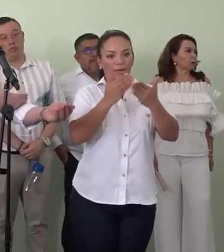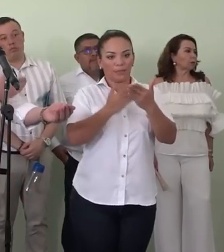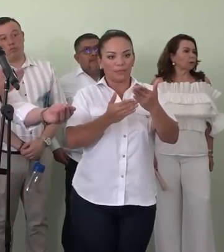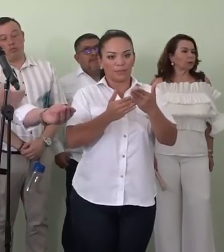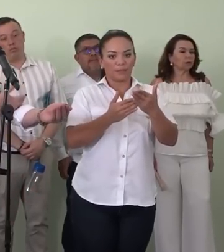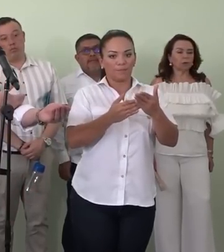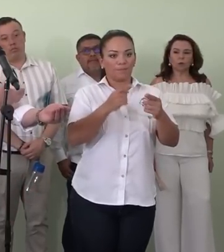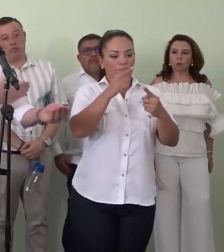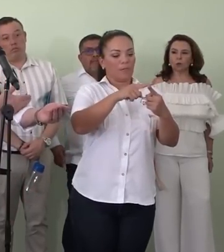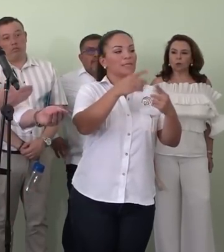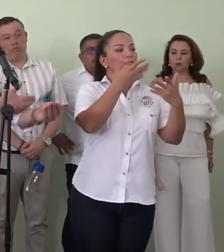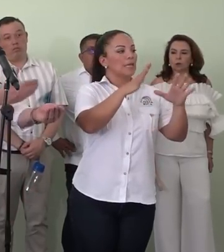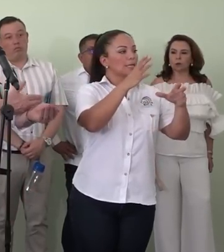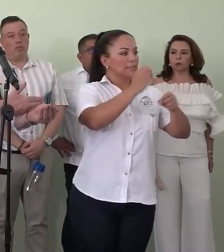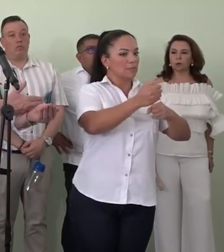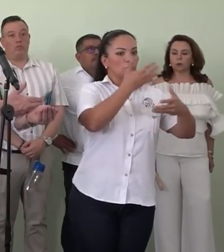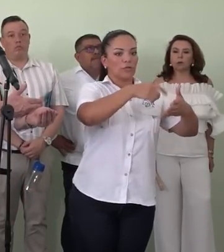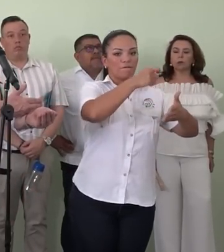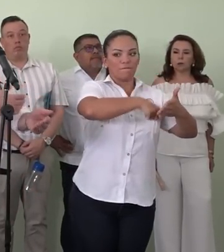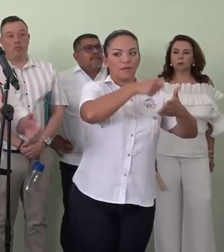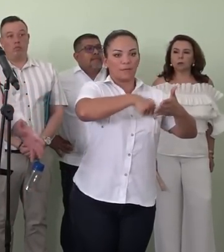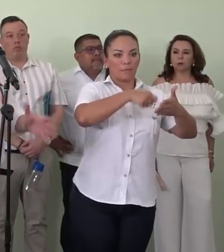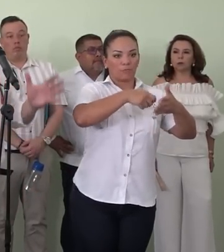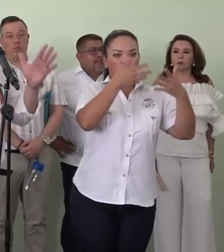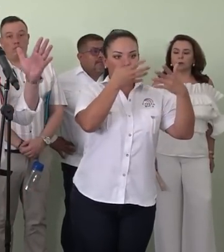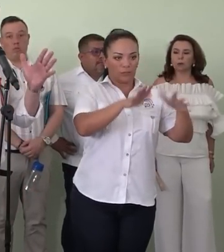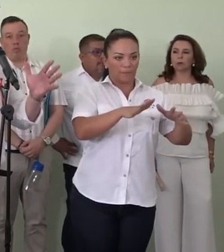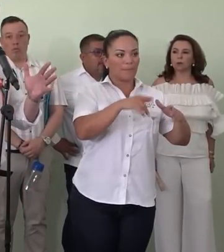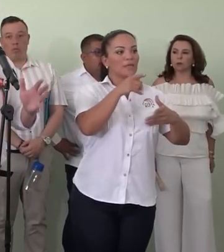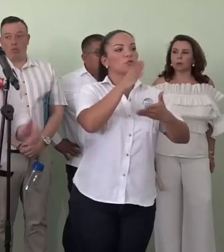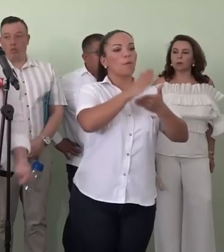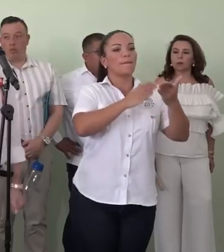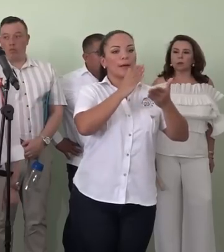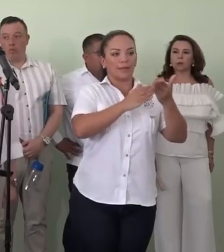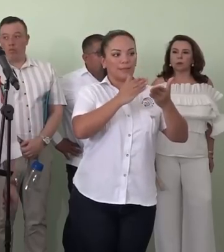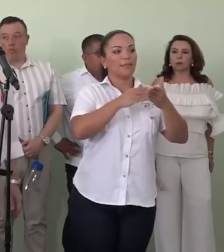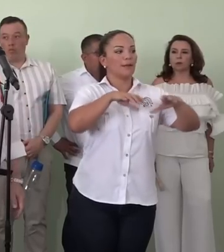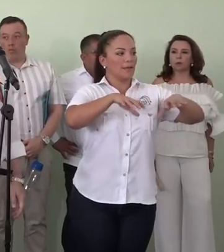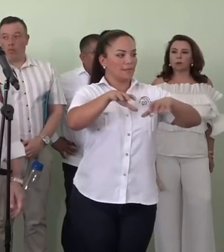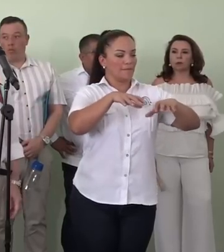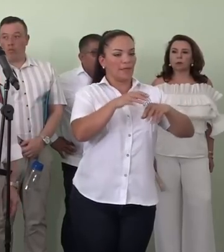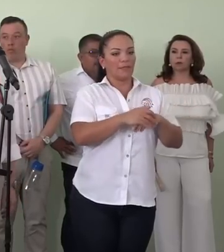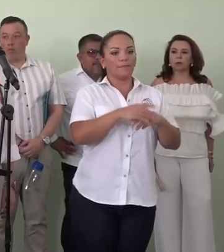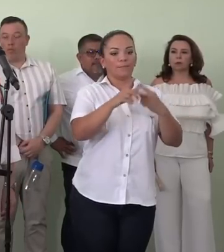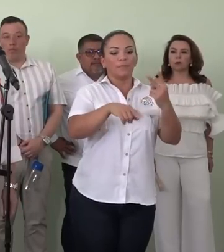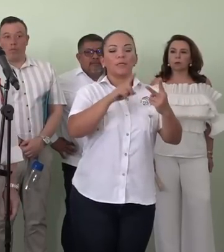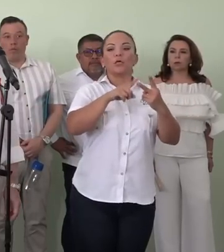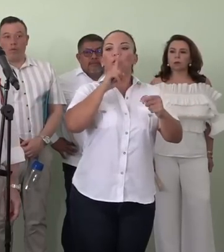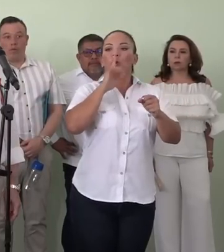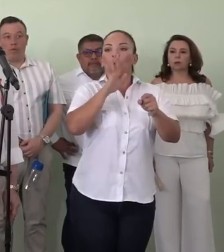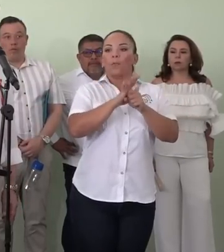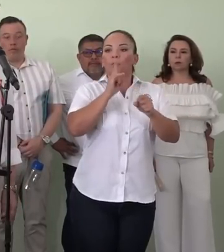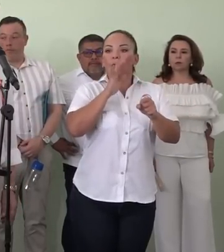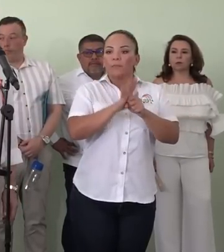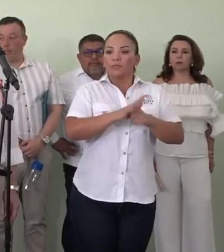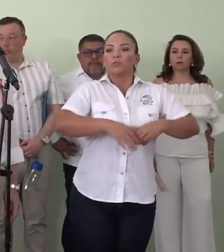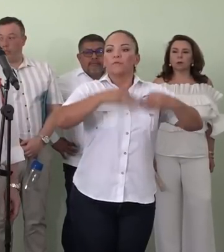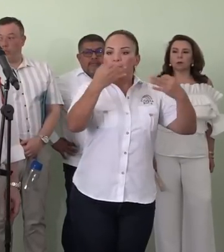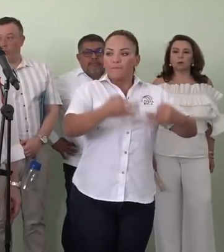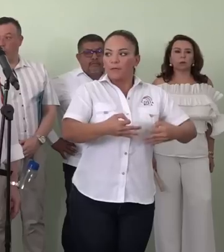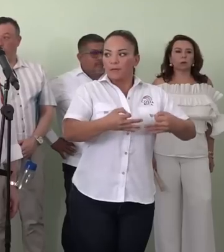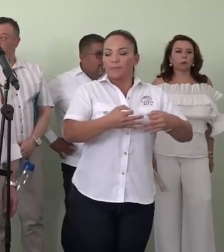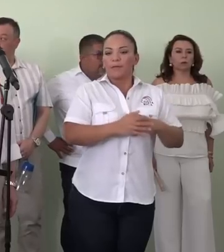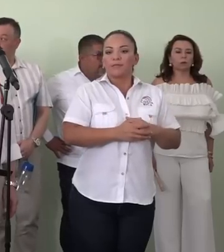que ya hicimos y firmamos fue parte de la ceremonia, y los compromisos